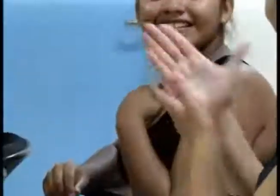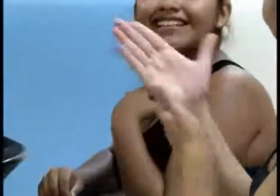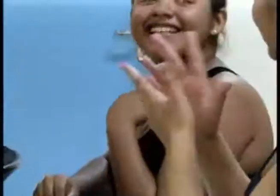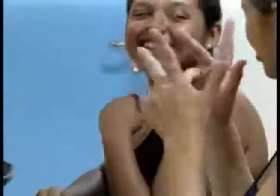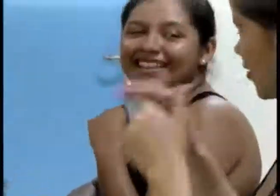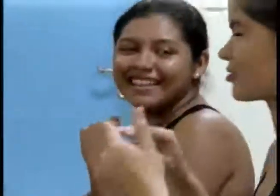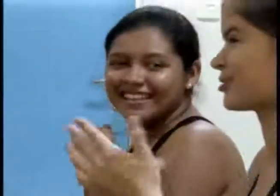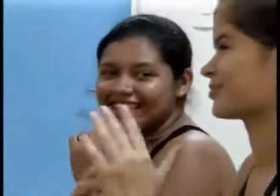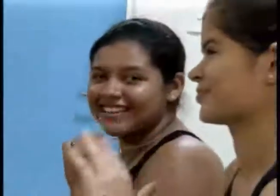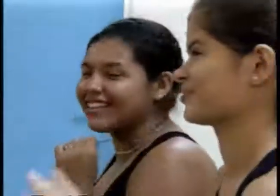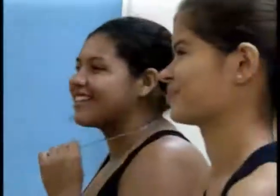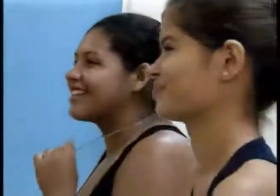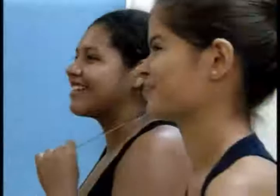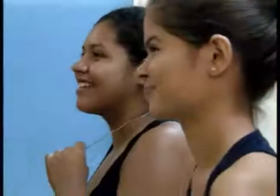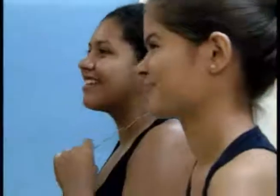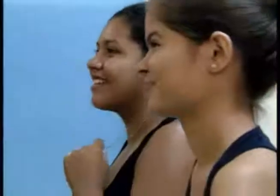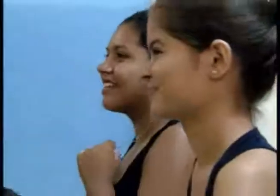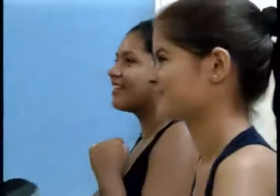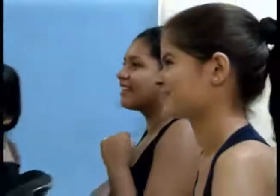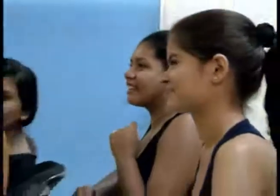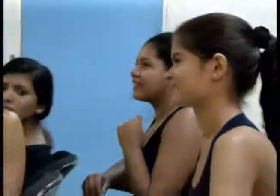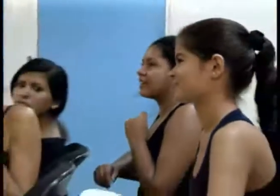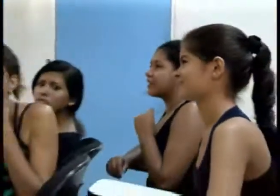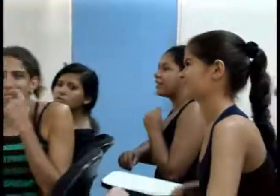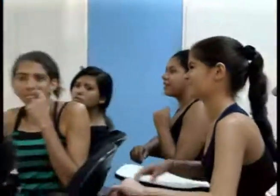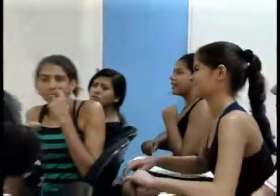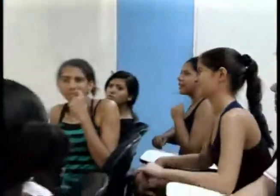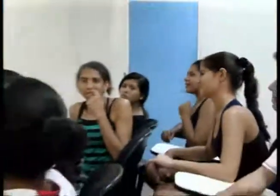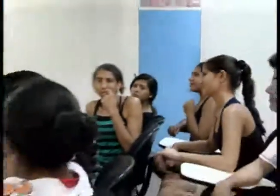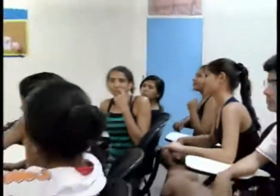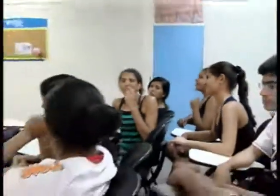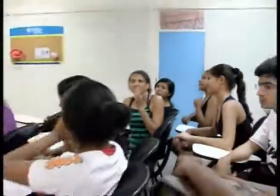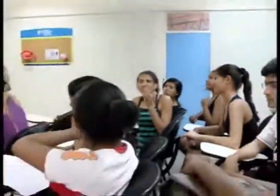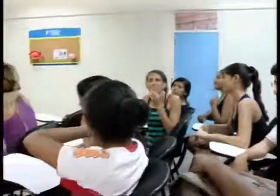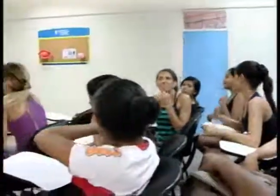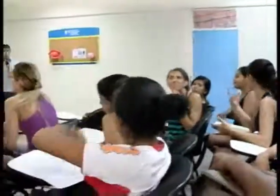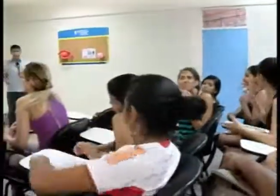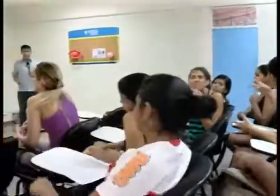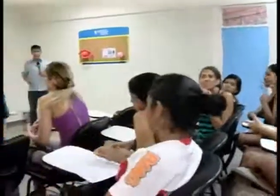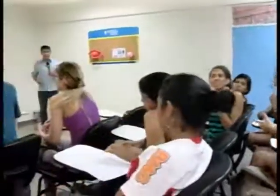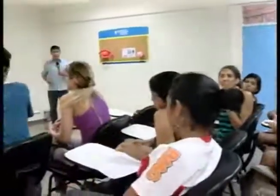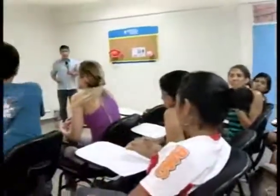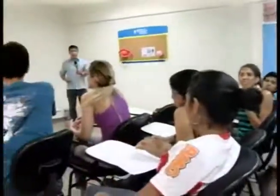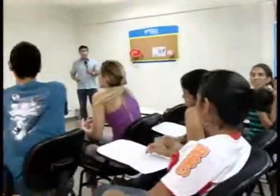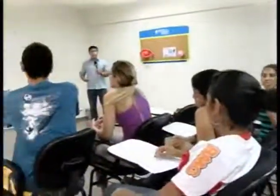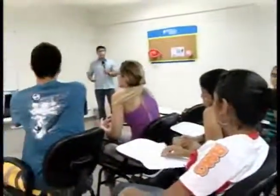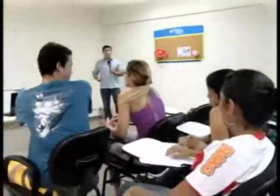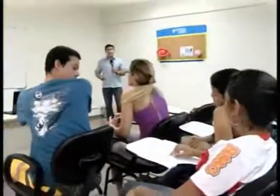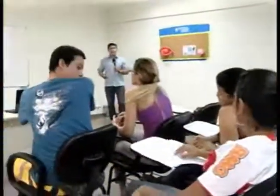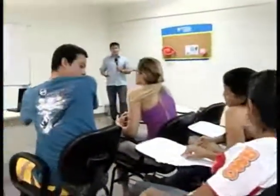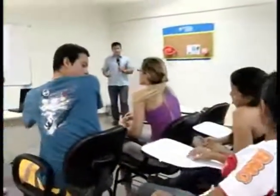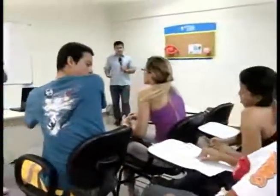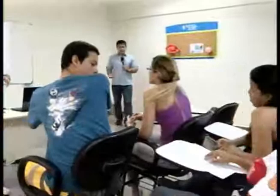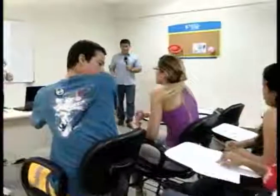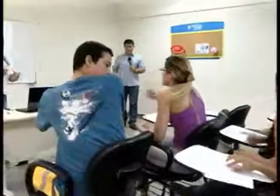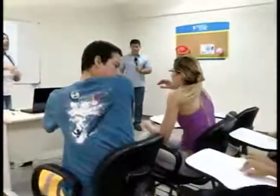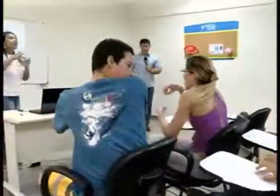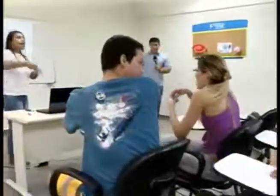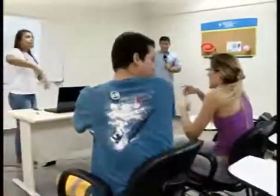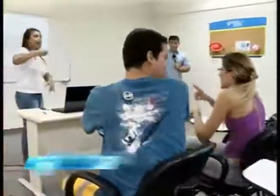Gestos e expressões, estas são as ferramentas usadas pelos surdos para se comunicar, por isso a aula aqui é diferente. Além